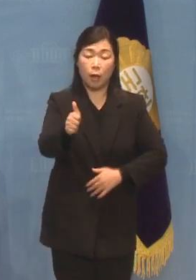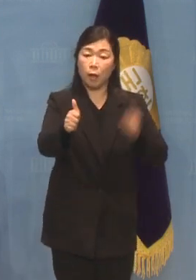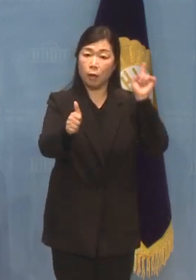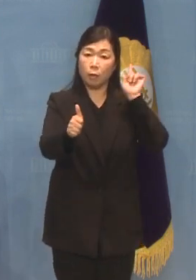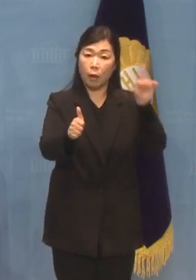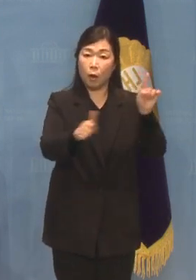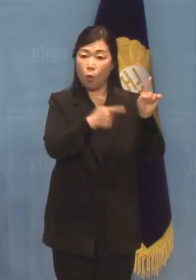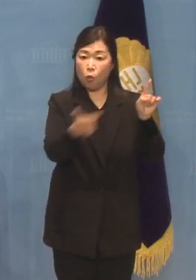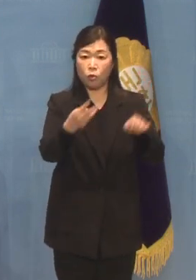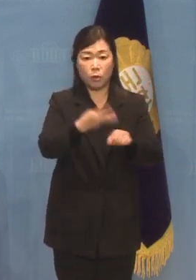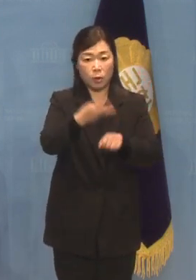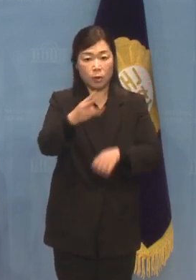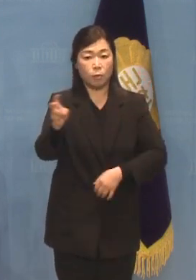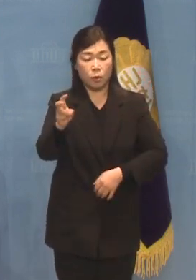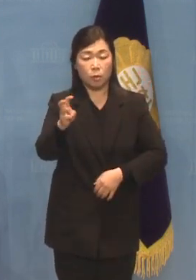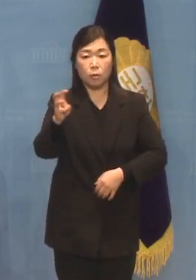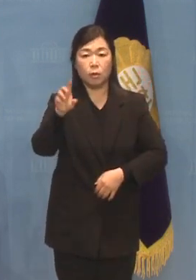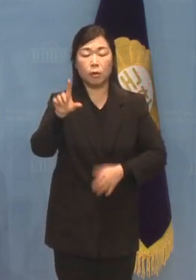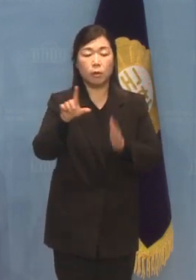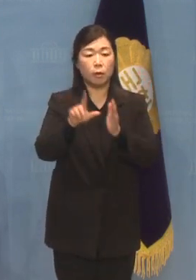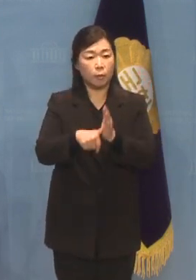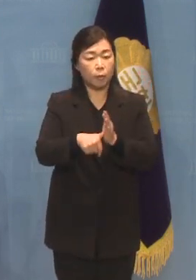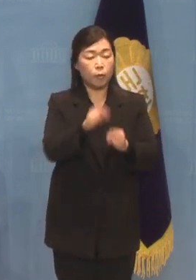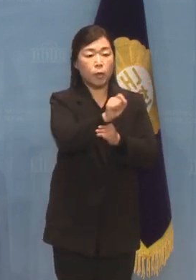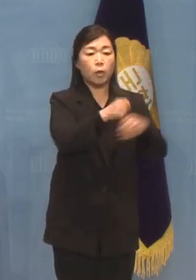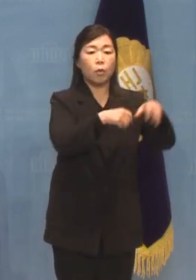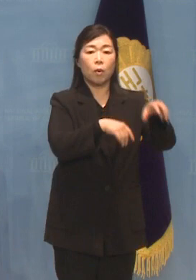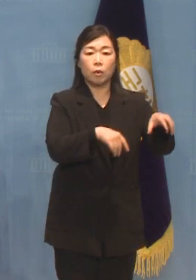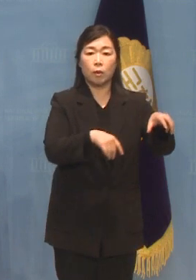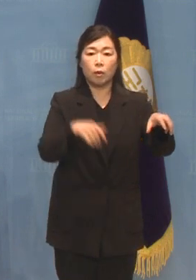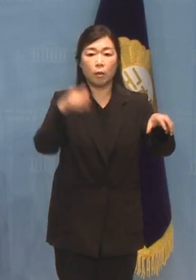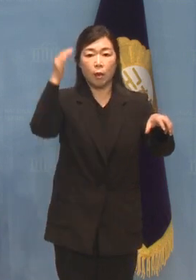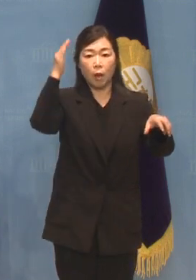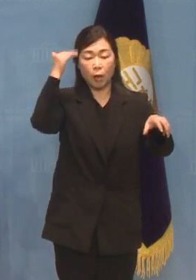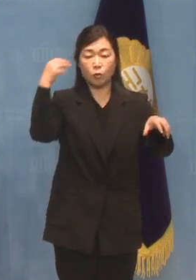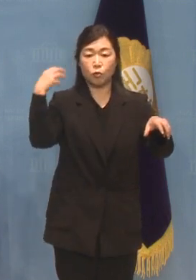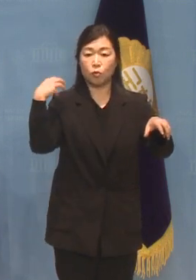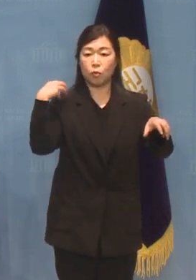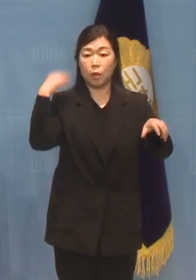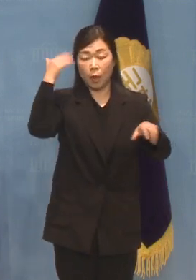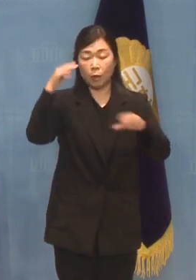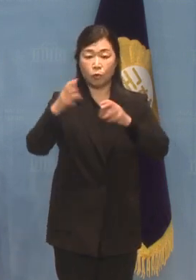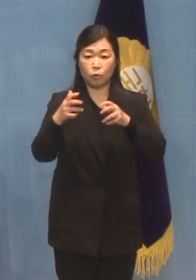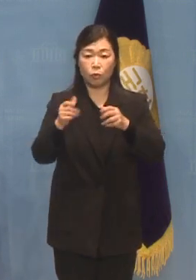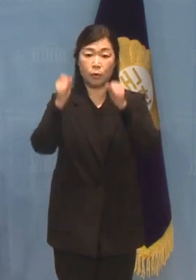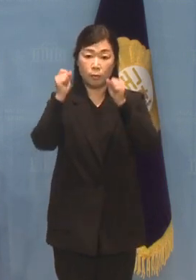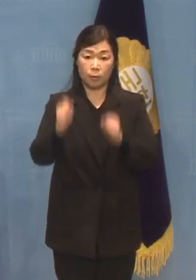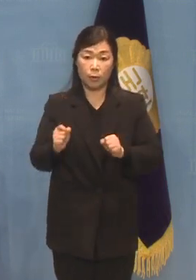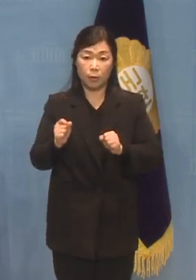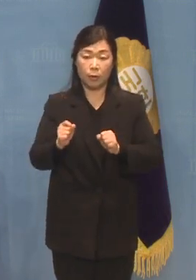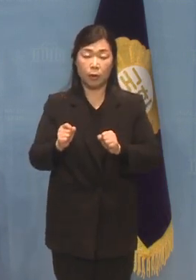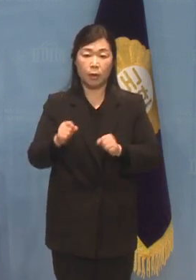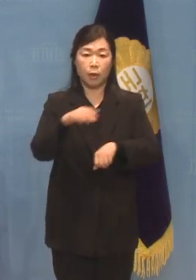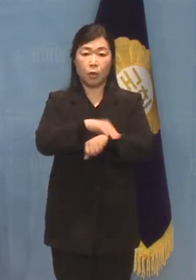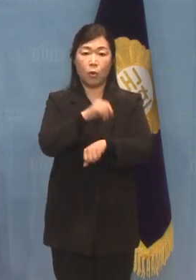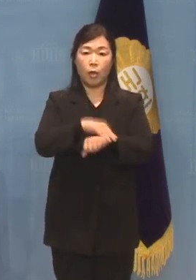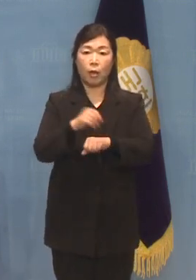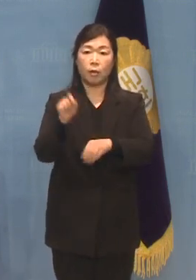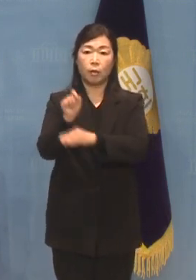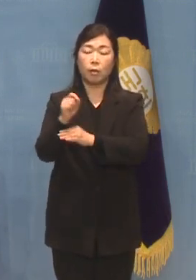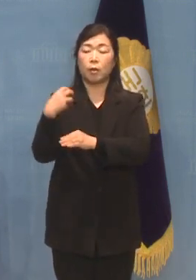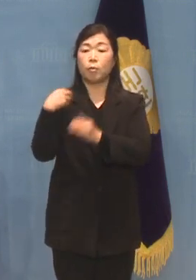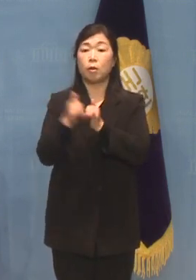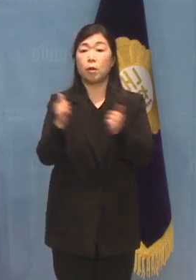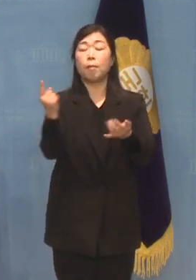30분 위원장실에서 다니엘 볼벤 주한 스웨덴 대사와 면담할 예정입니다. 소병훈